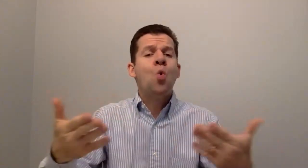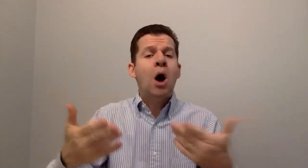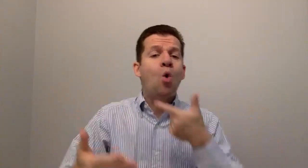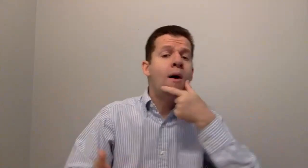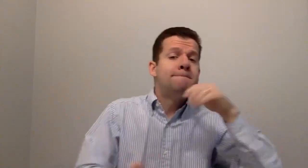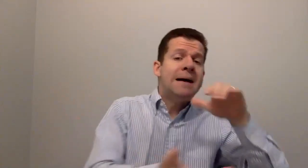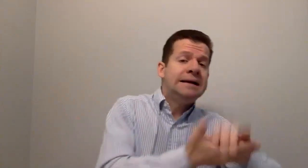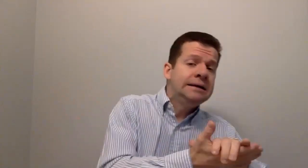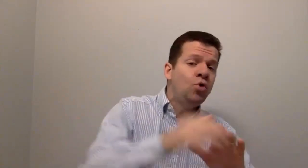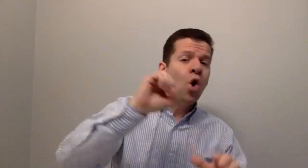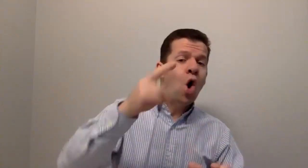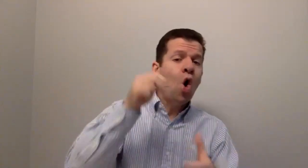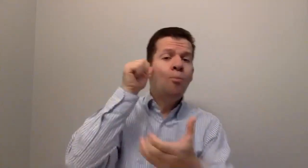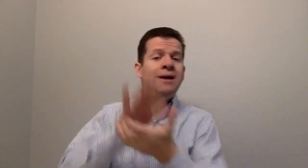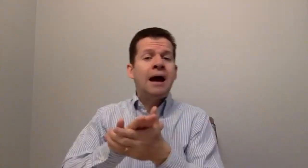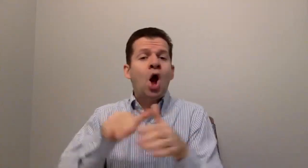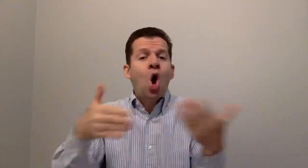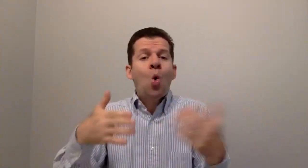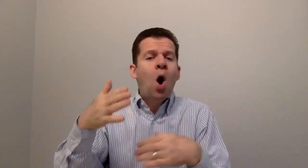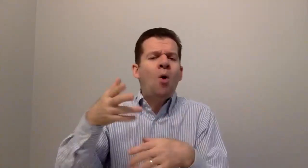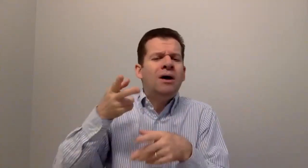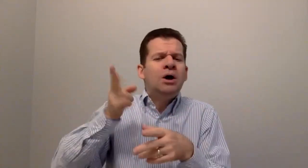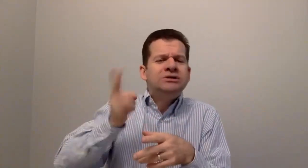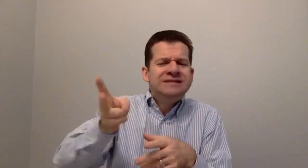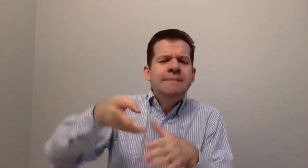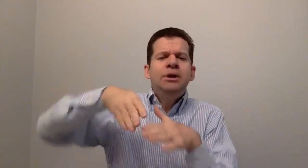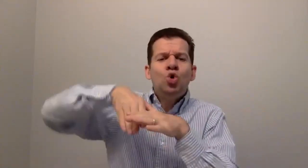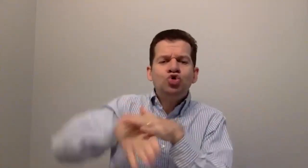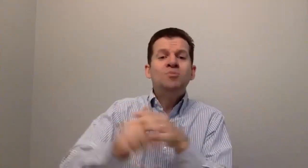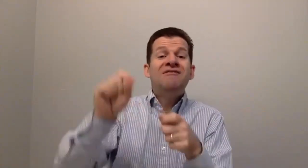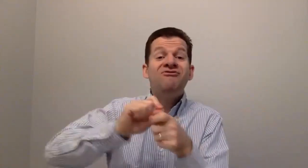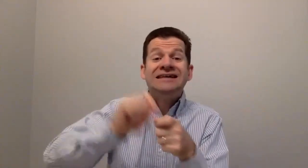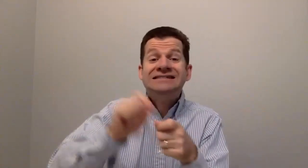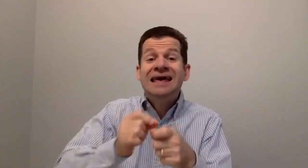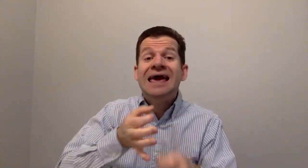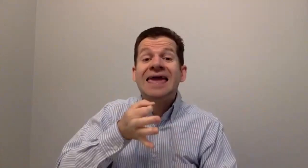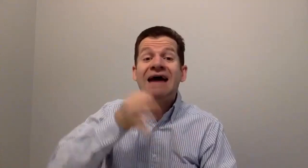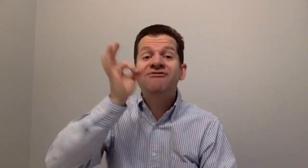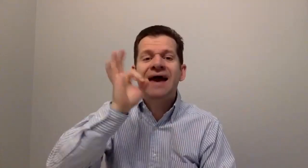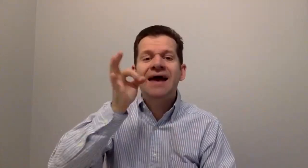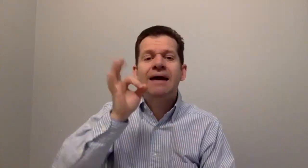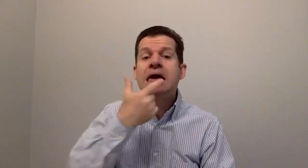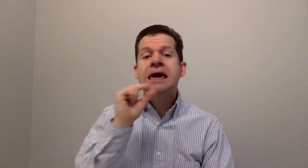Qual? Marido ou mulher? Qual sempre costuma fazer café?